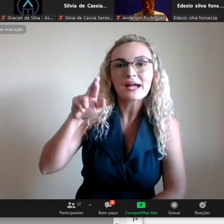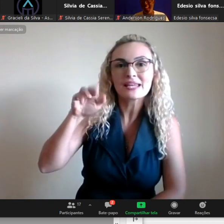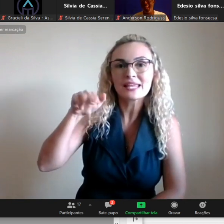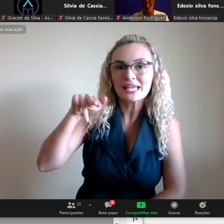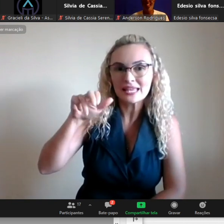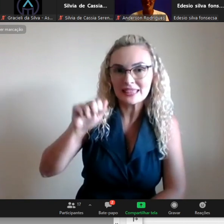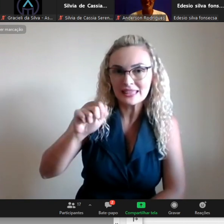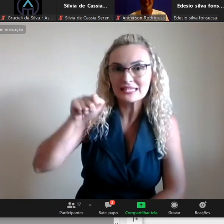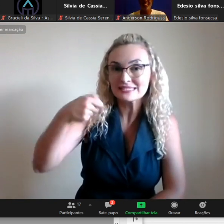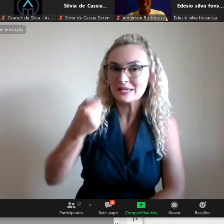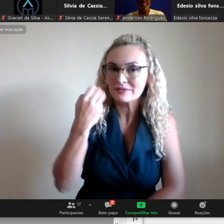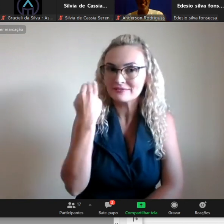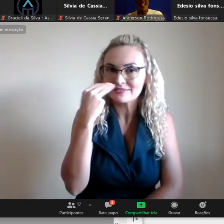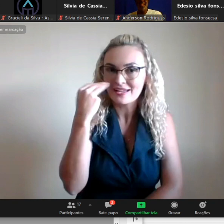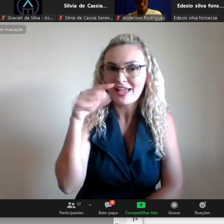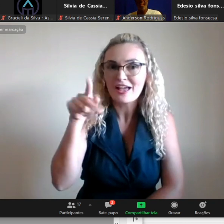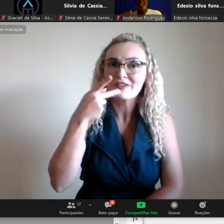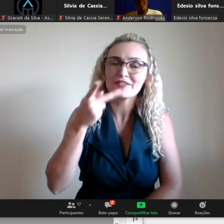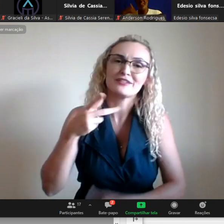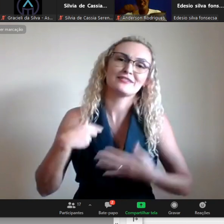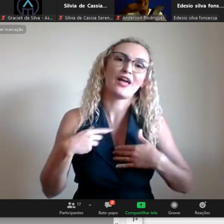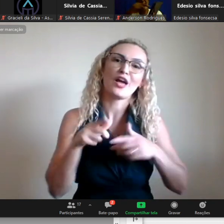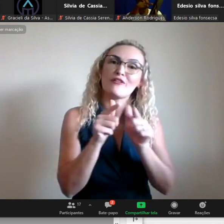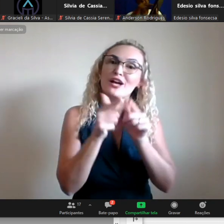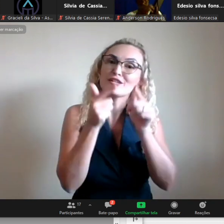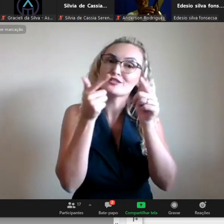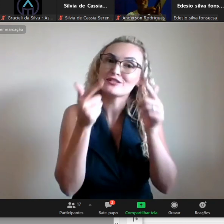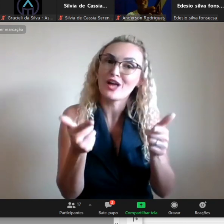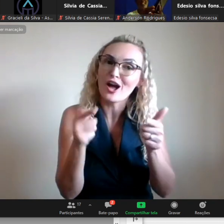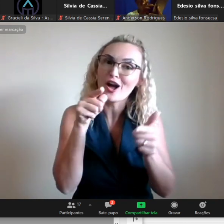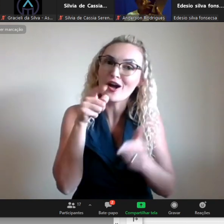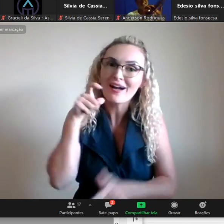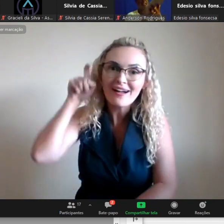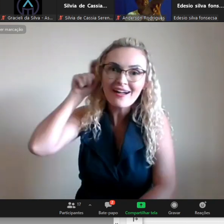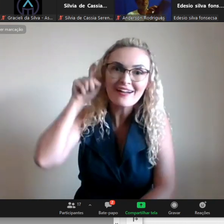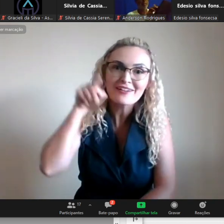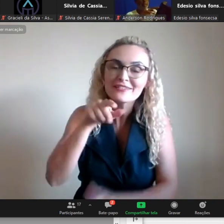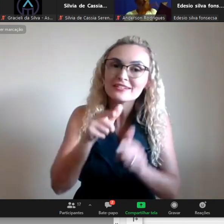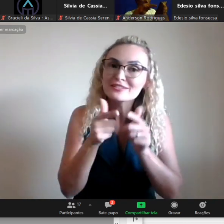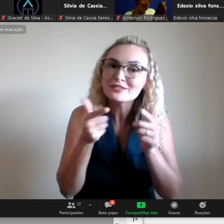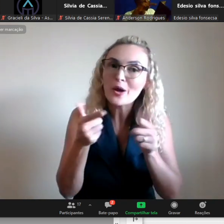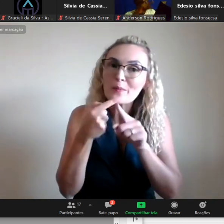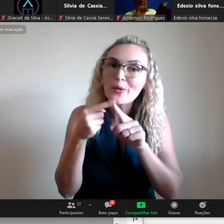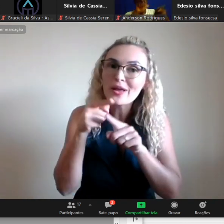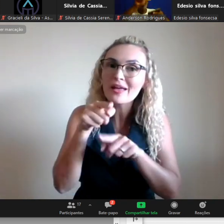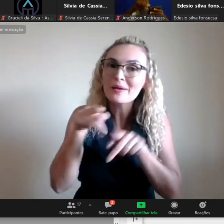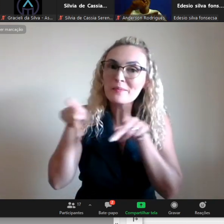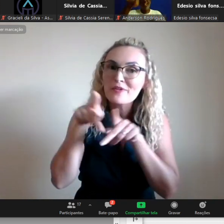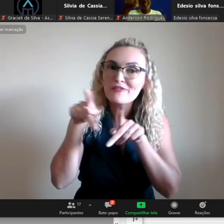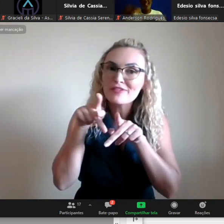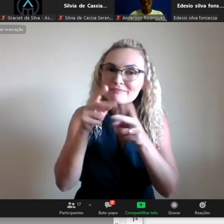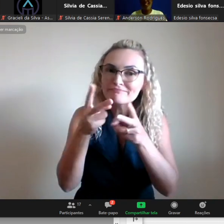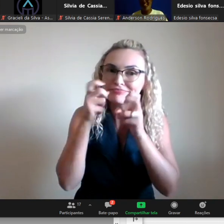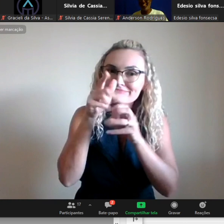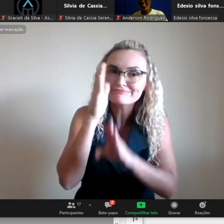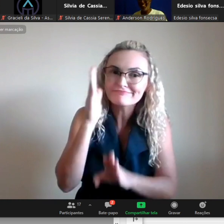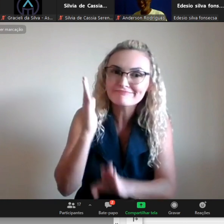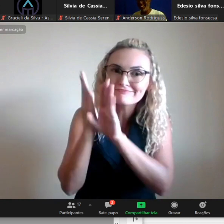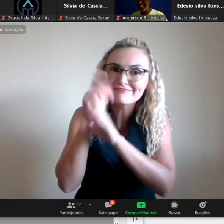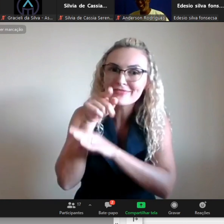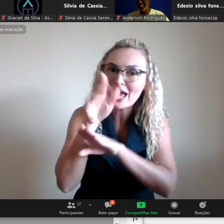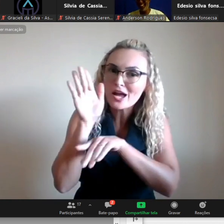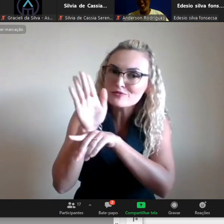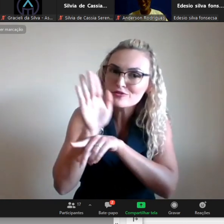Que bom que essa realidade está mudando, né, Mariana? Que bom que a gente tem um grupo aqui que pode, que a gente sabe que está fazendo pesquisa, que